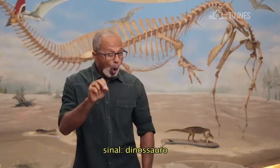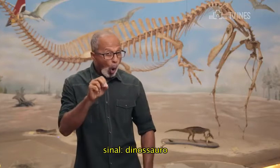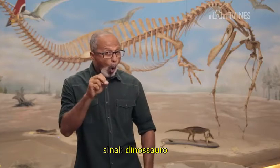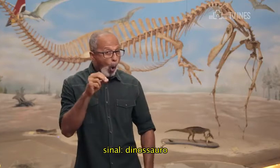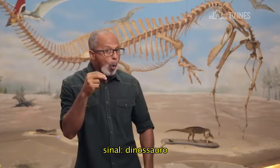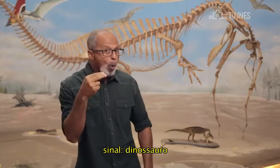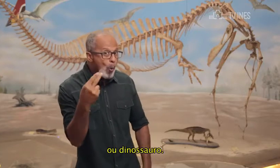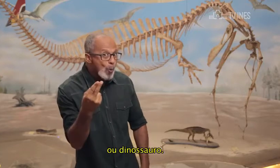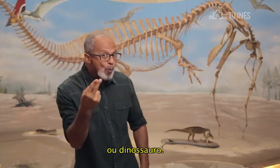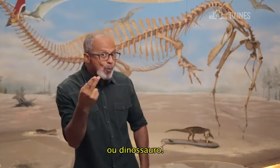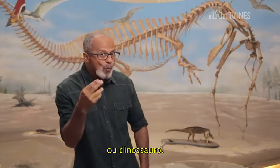Ou...